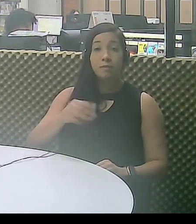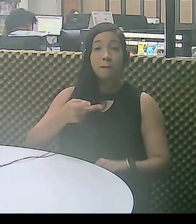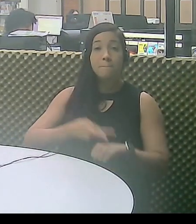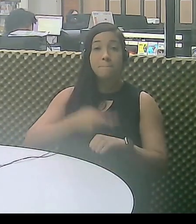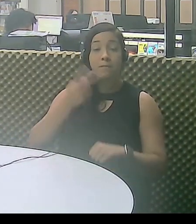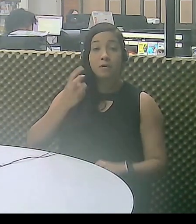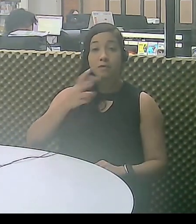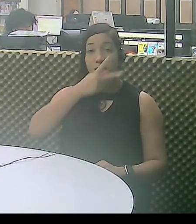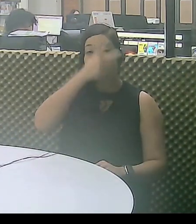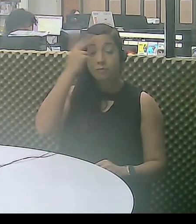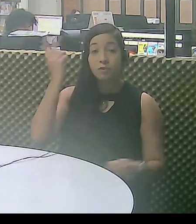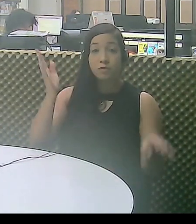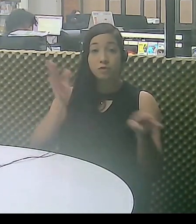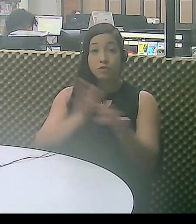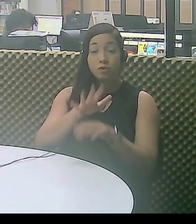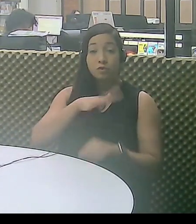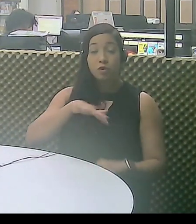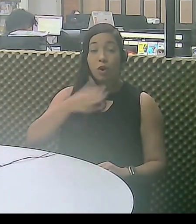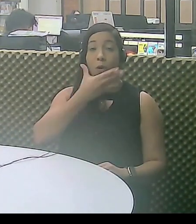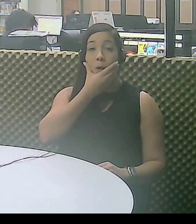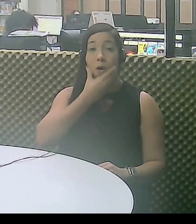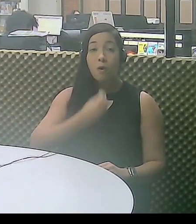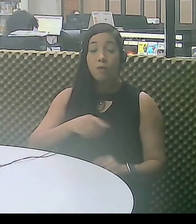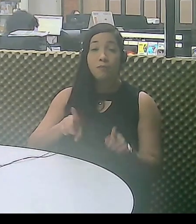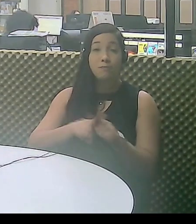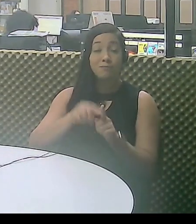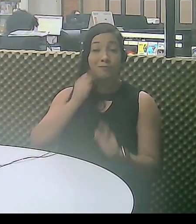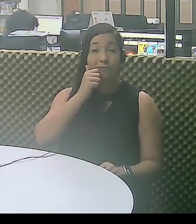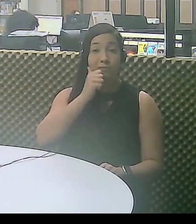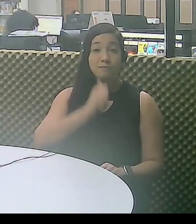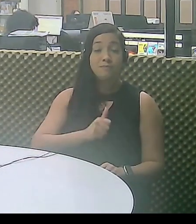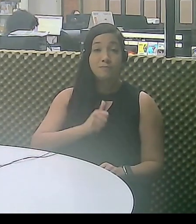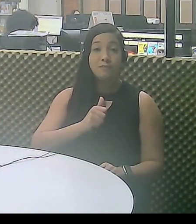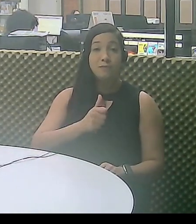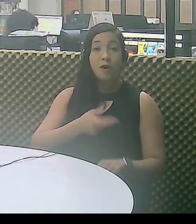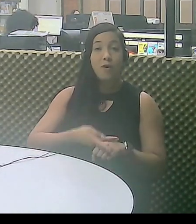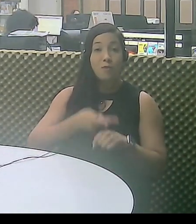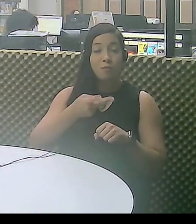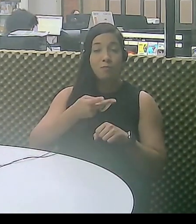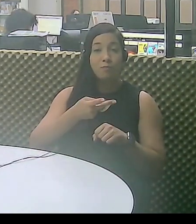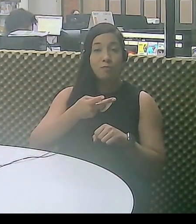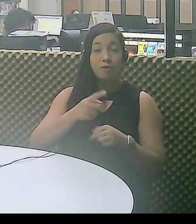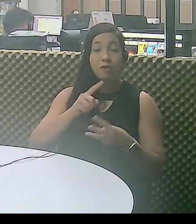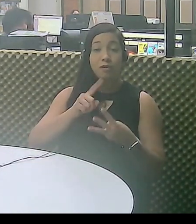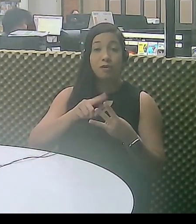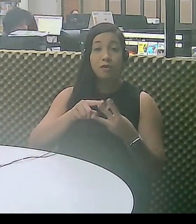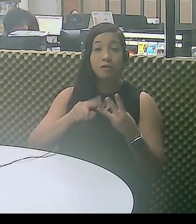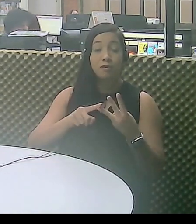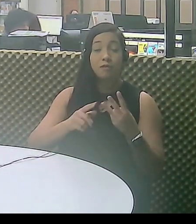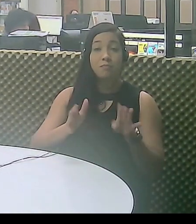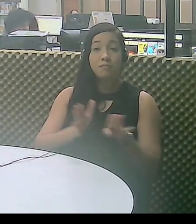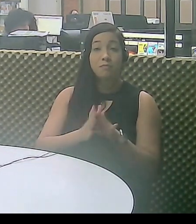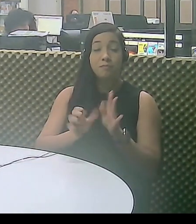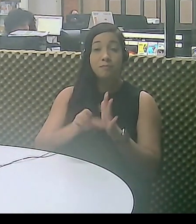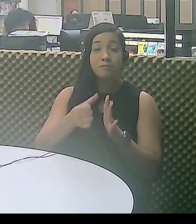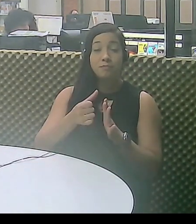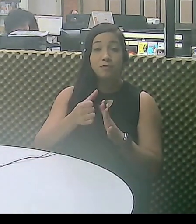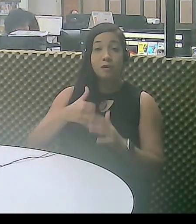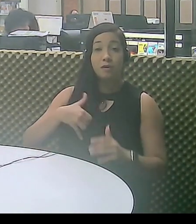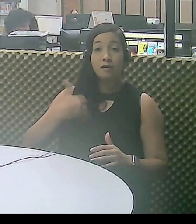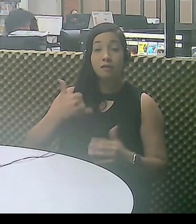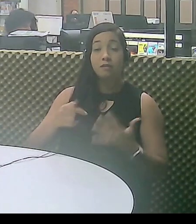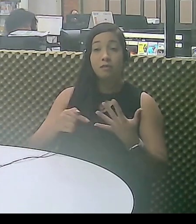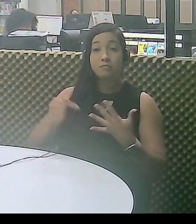5 primeiros colocados no geral masculino e no geral feminino, com troféus, e os 3 primeiros colocados por faixa etária